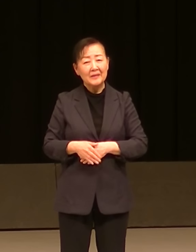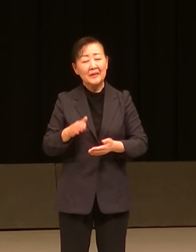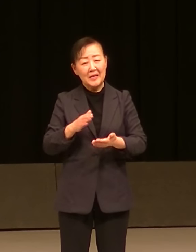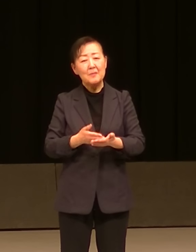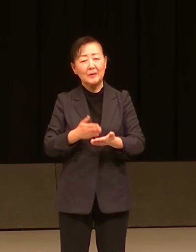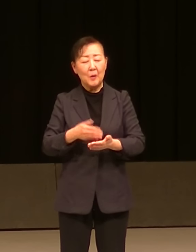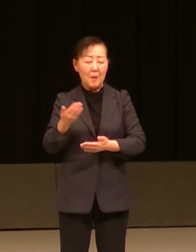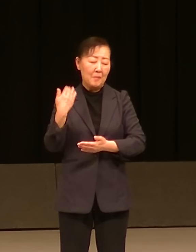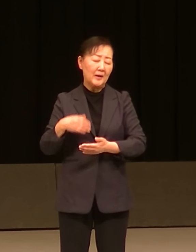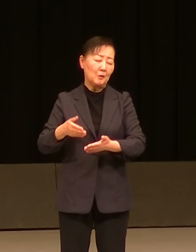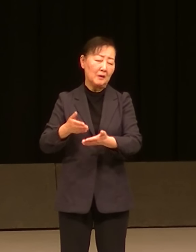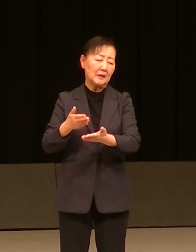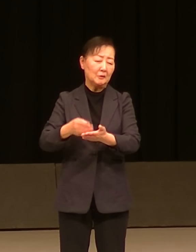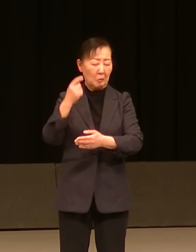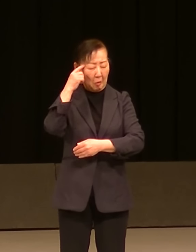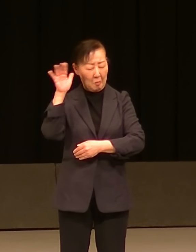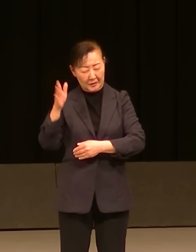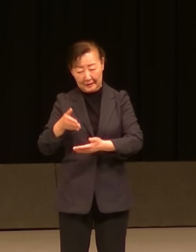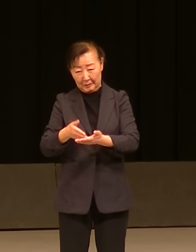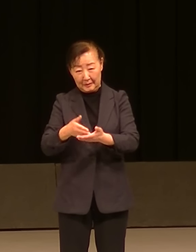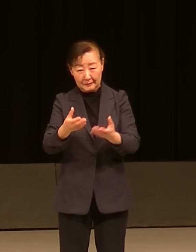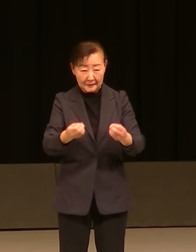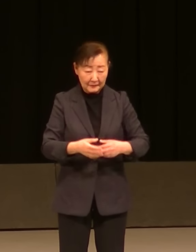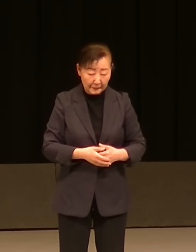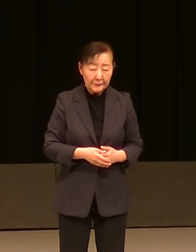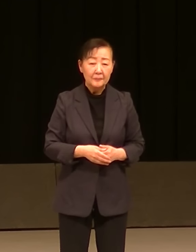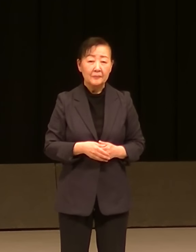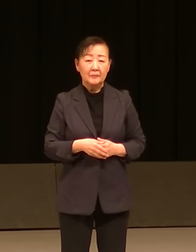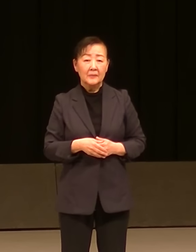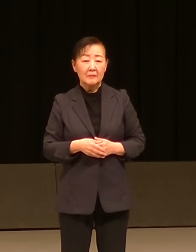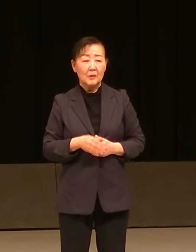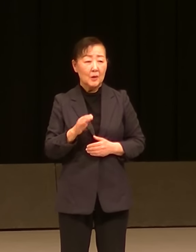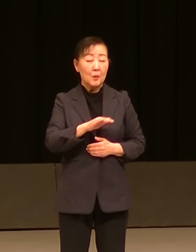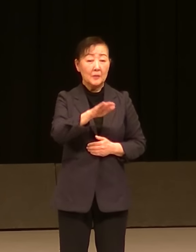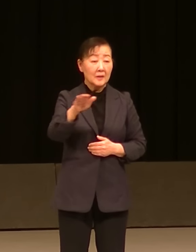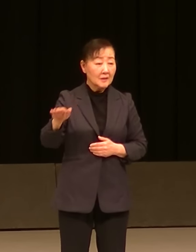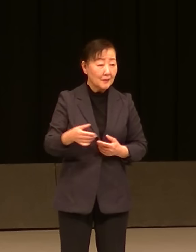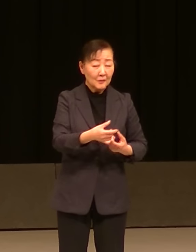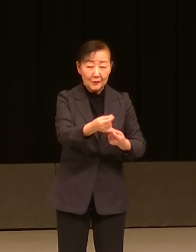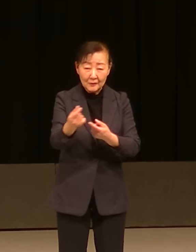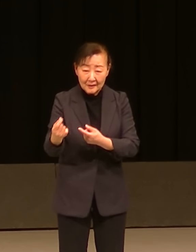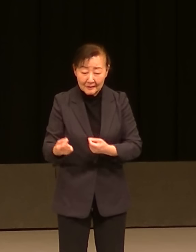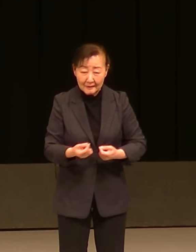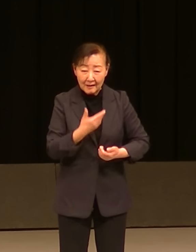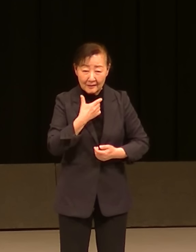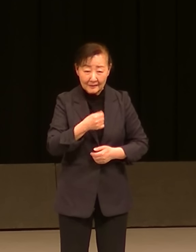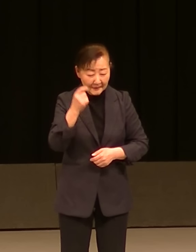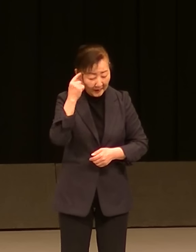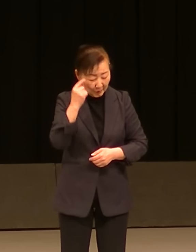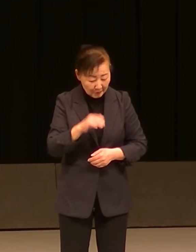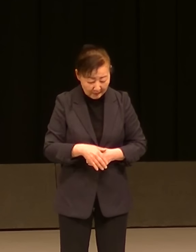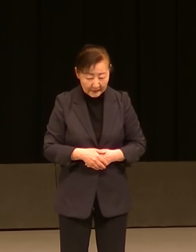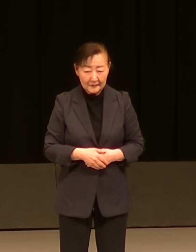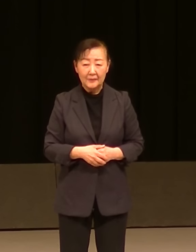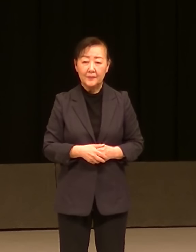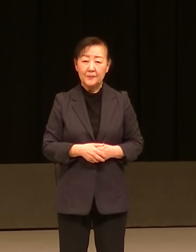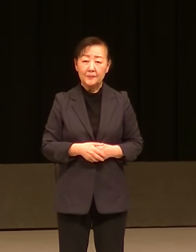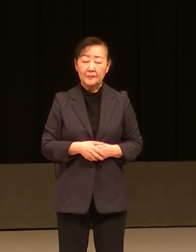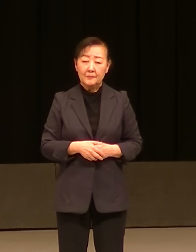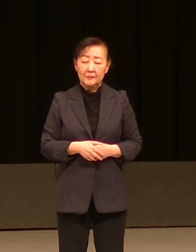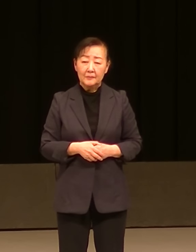っと、まあ、思い出したので、ぜひこれも、まあ、皆様と共有させていただきたいと思いました。